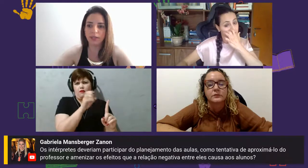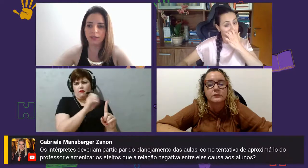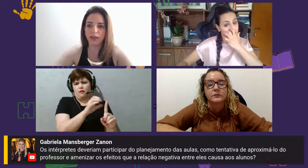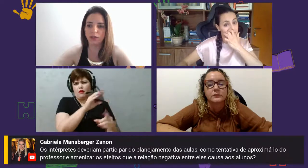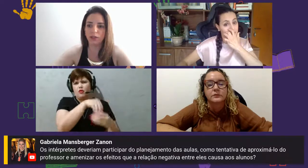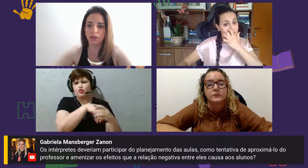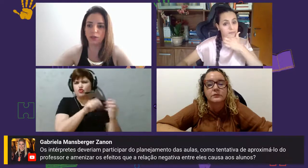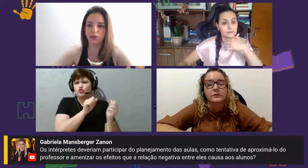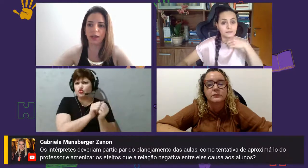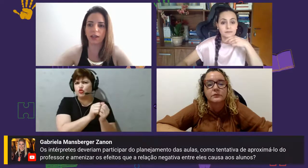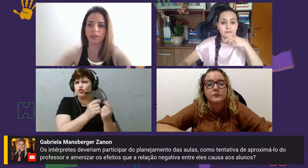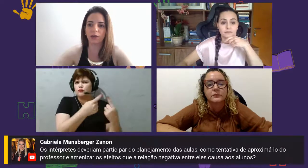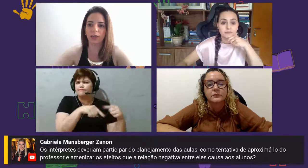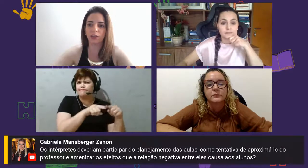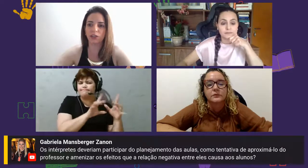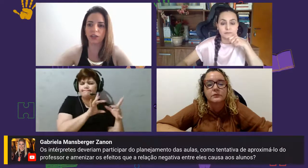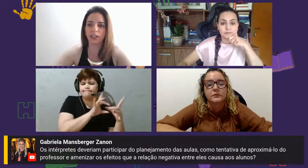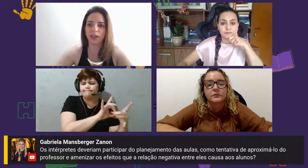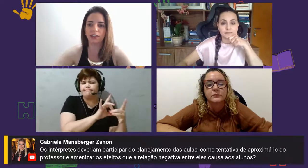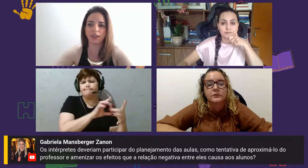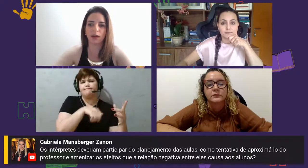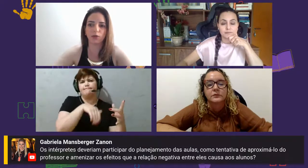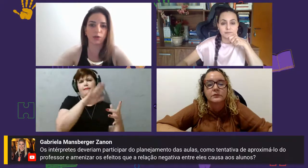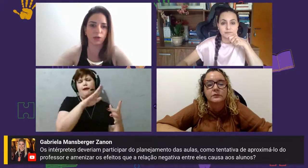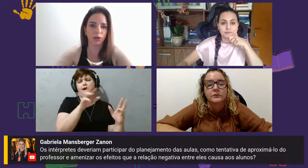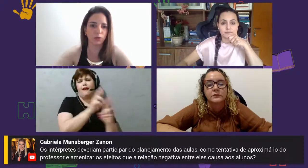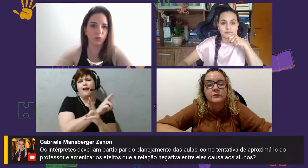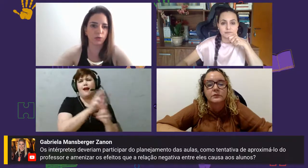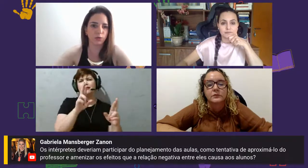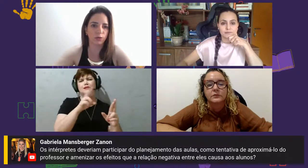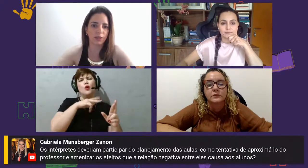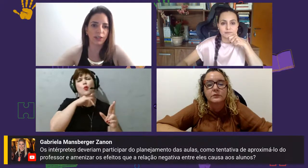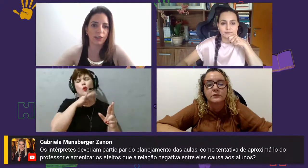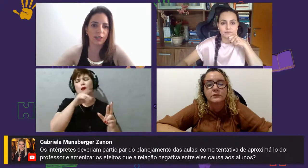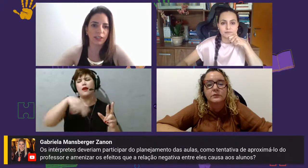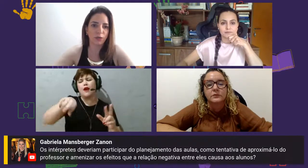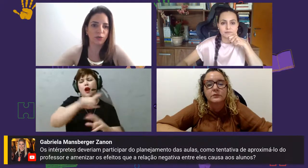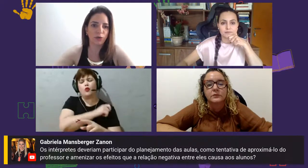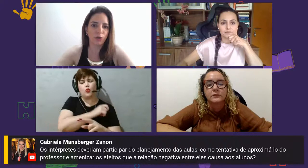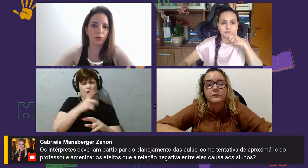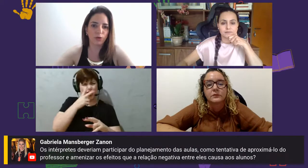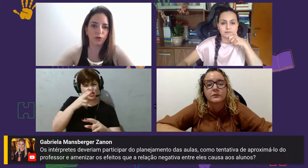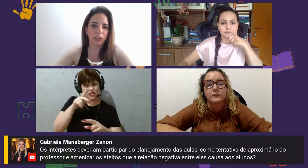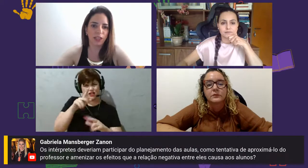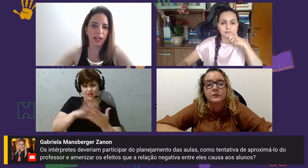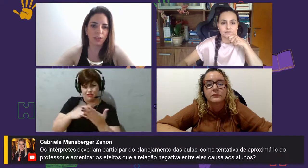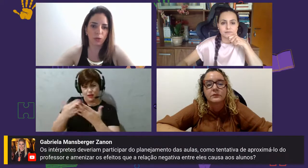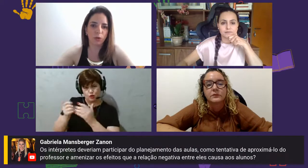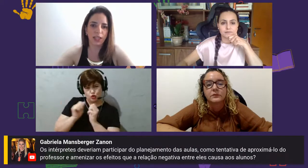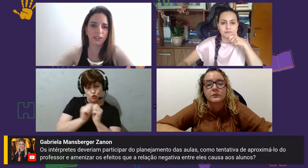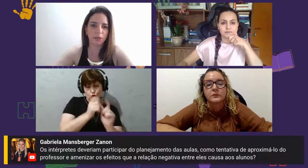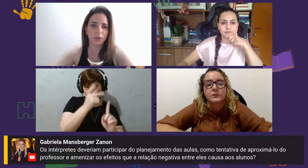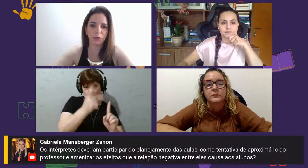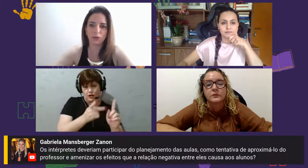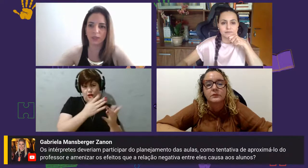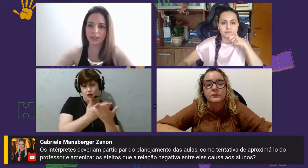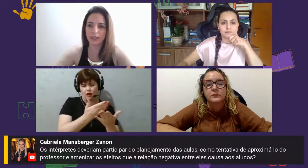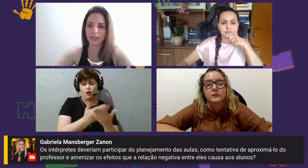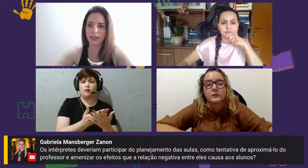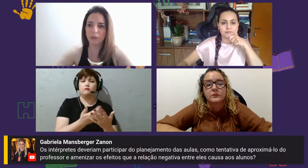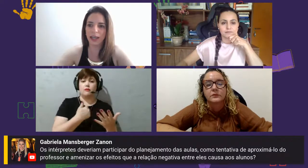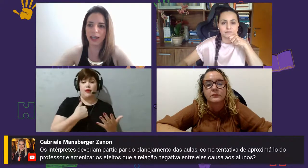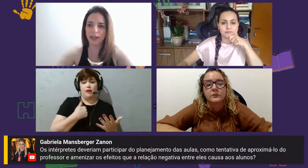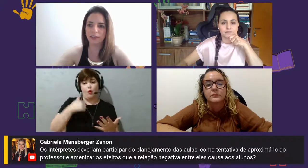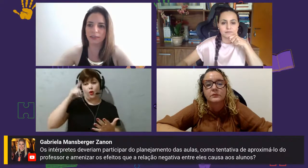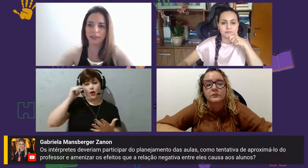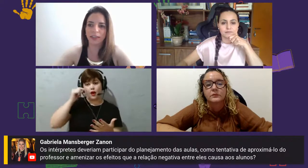professor e amenizar os efeitos que a relação negativa entre eles causa aos alunos? Então, eu vou tentar responder essa pergunta